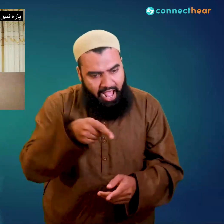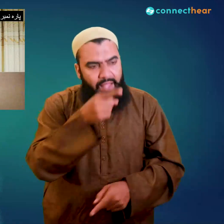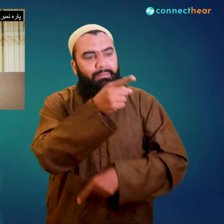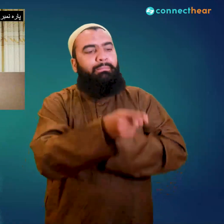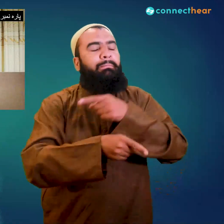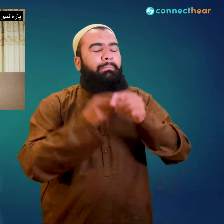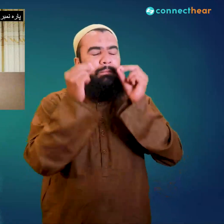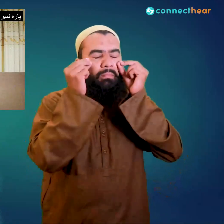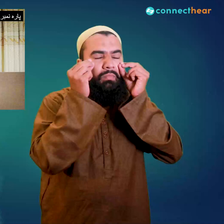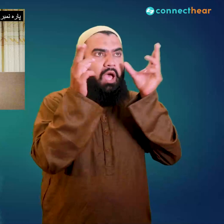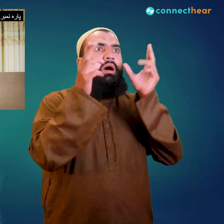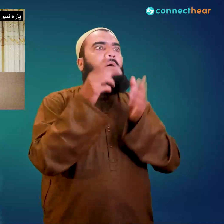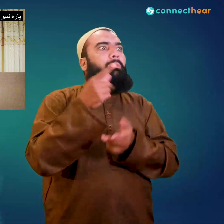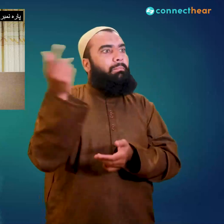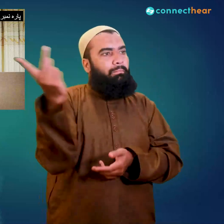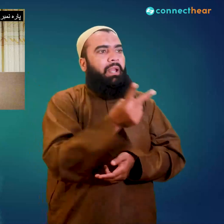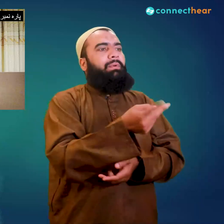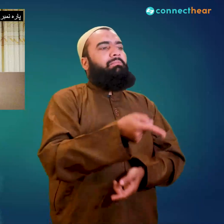دیا۔